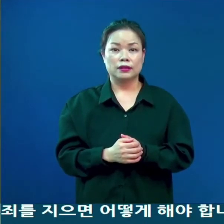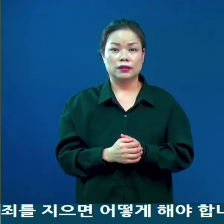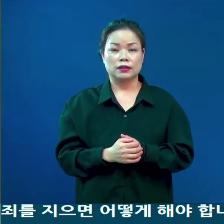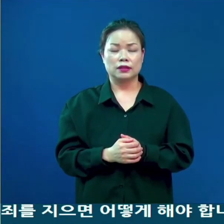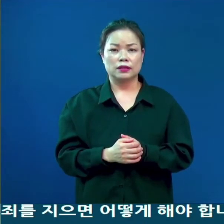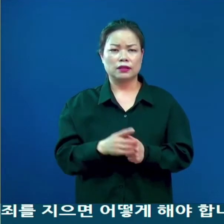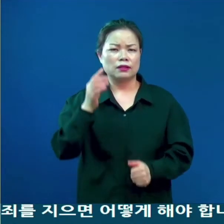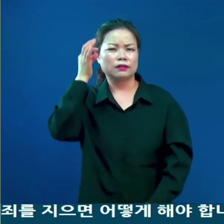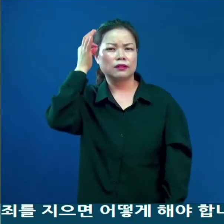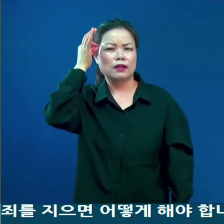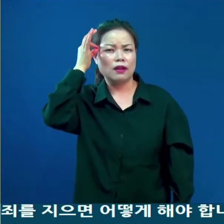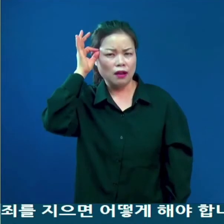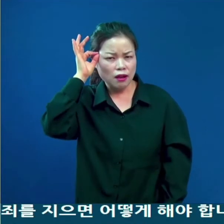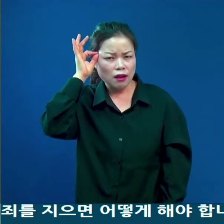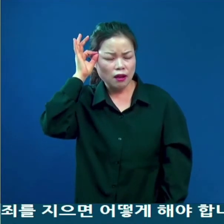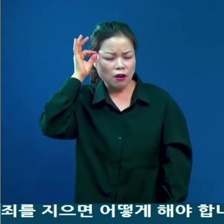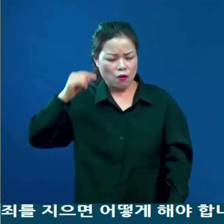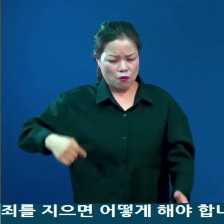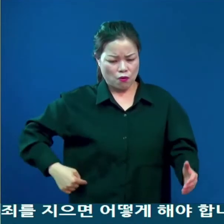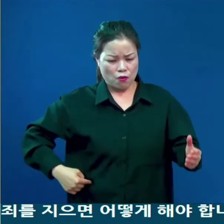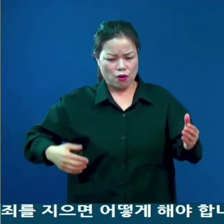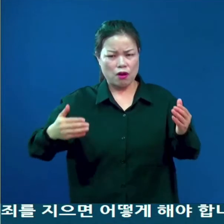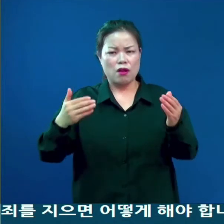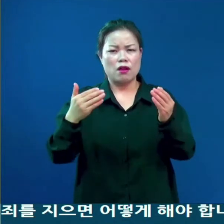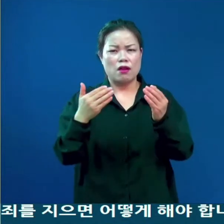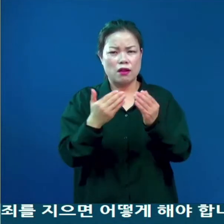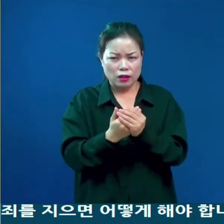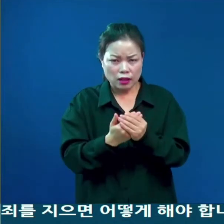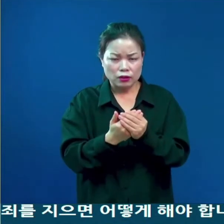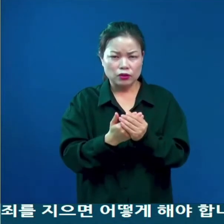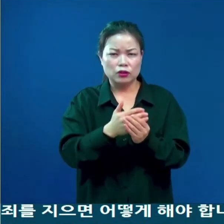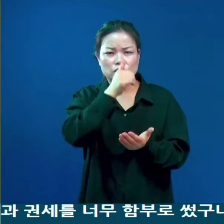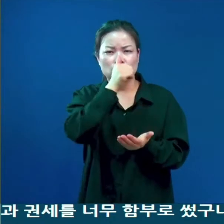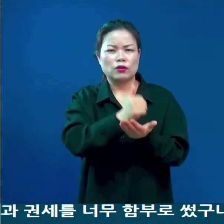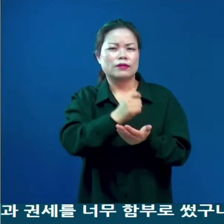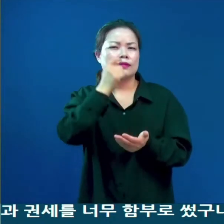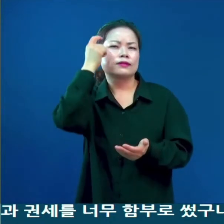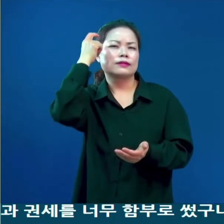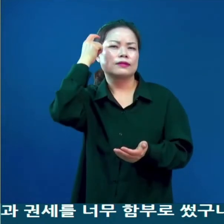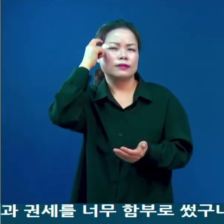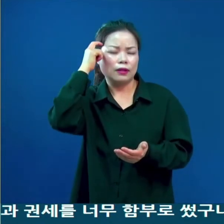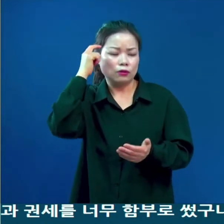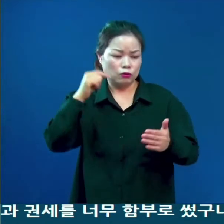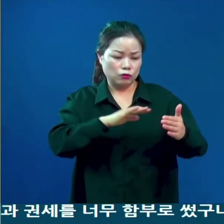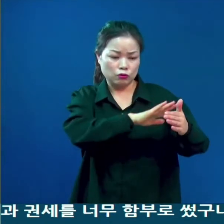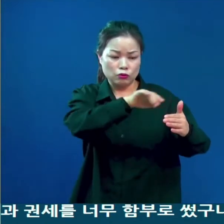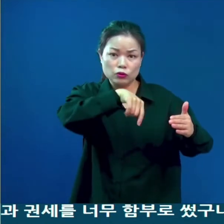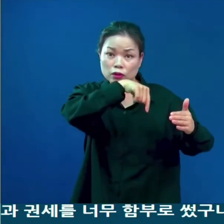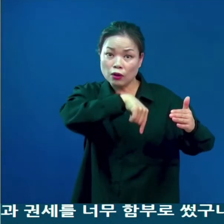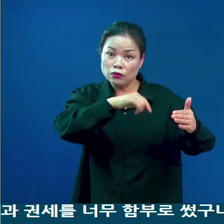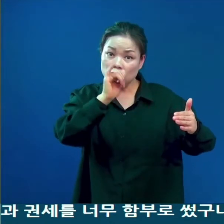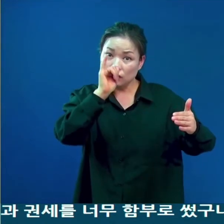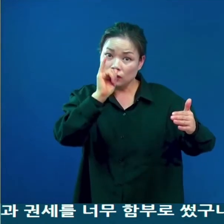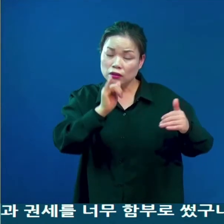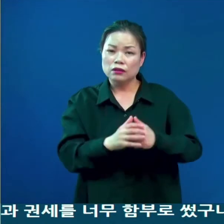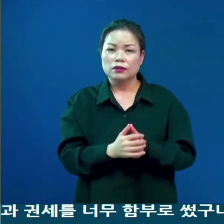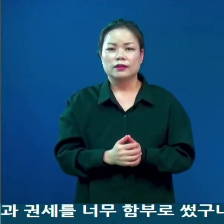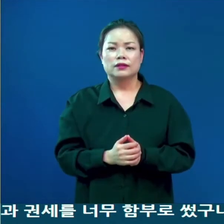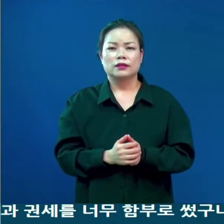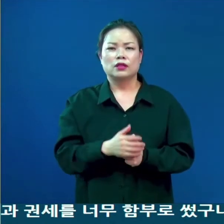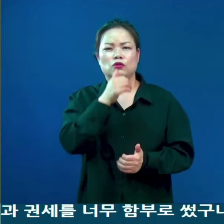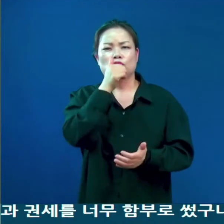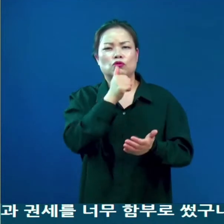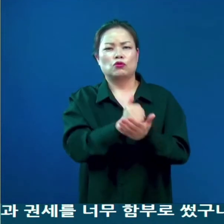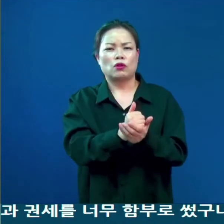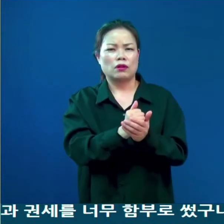이것이 깨달아지고 회개함으로 나아가게 만드는 이 죄의 인식이 우리 가운데 있어야 하는데,